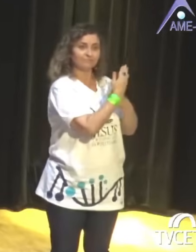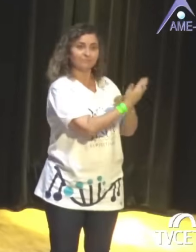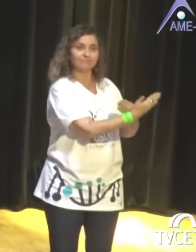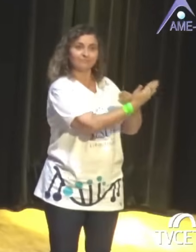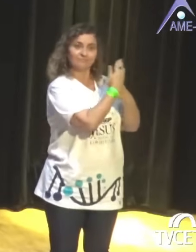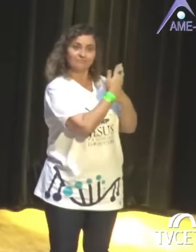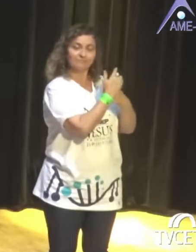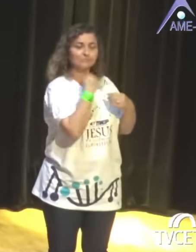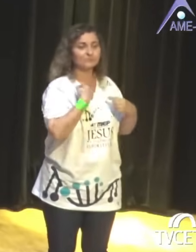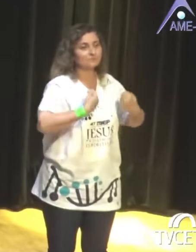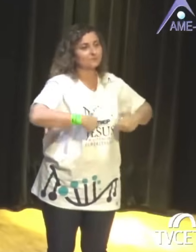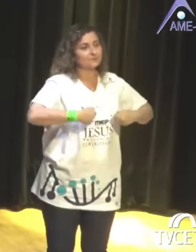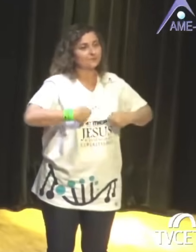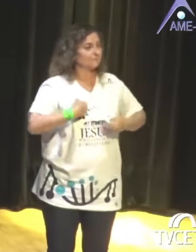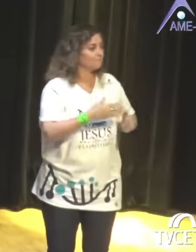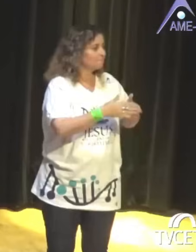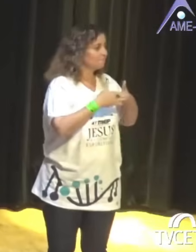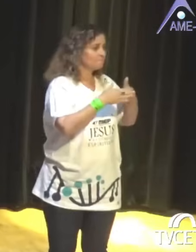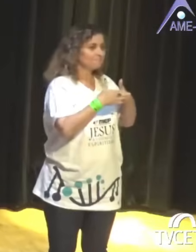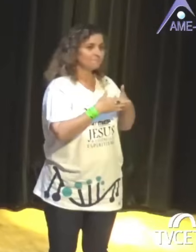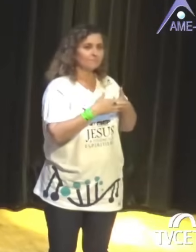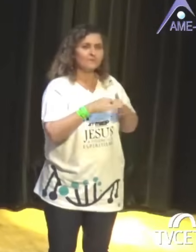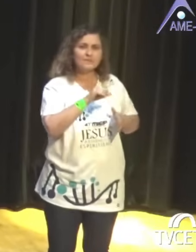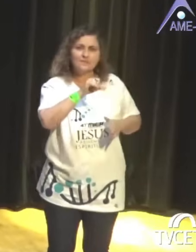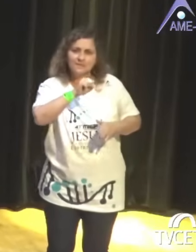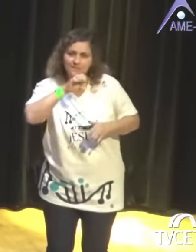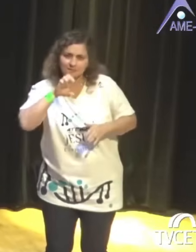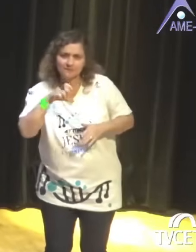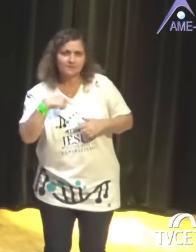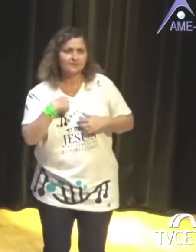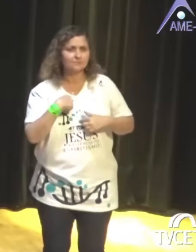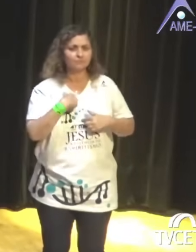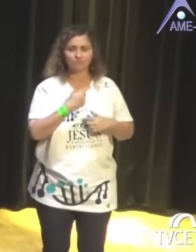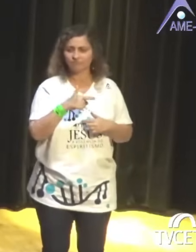provedor tá sem dinheiro